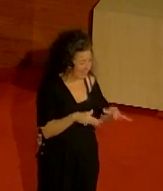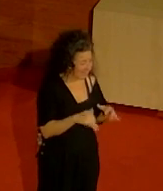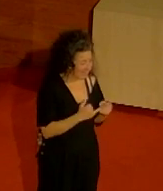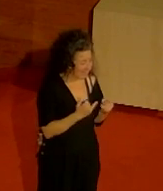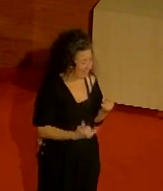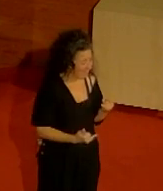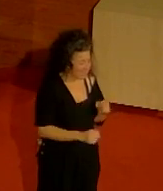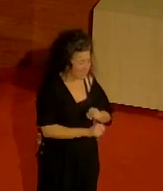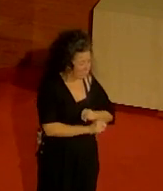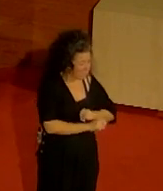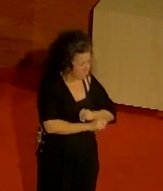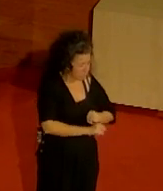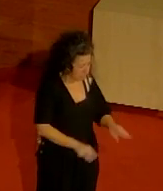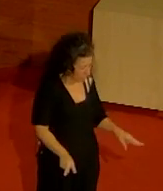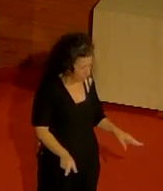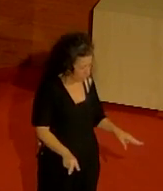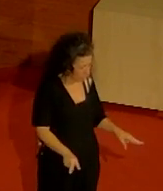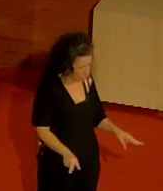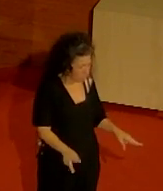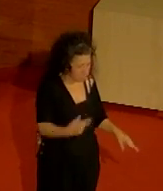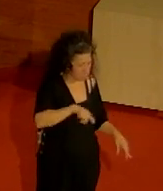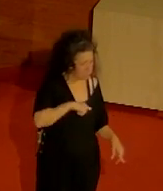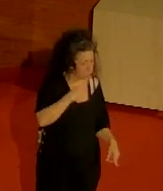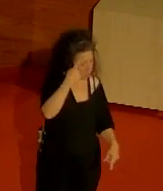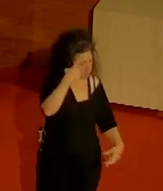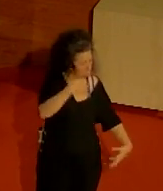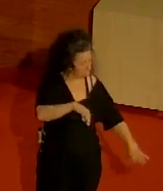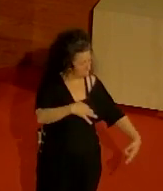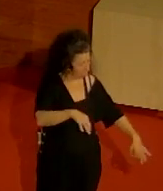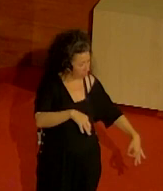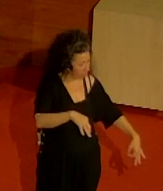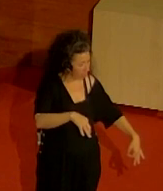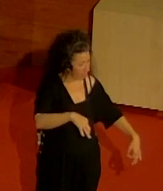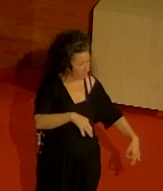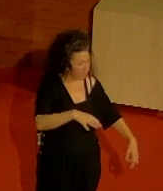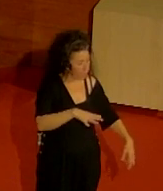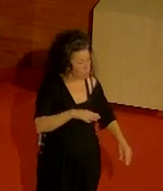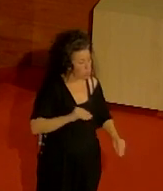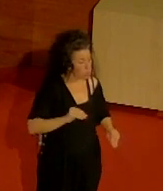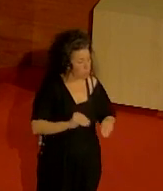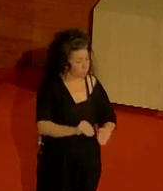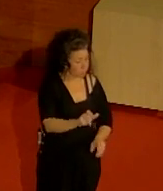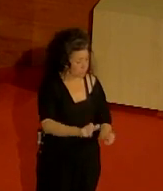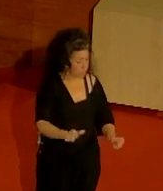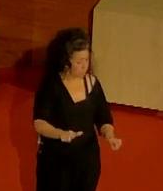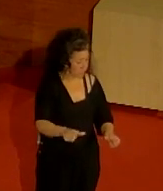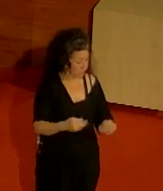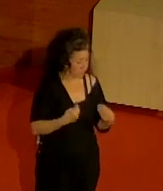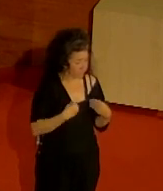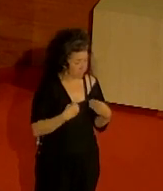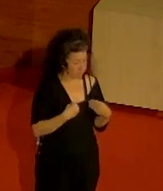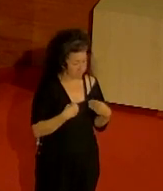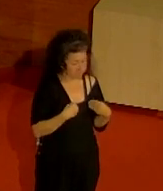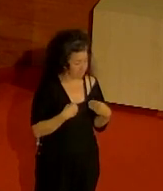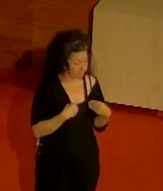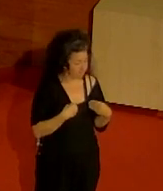algunos países, que no llegan aquí casi, y cuya población no llega